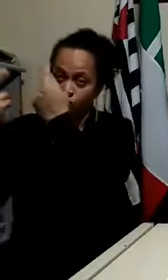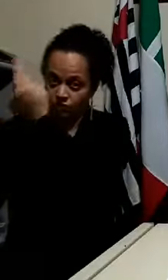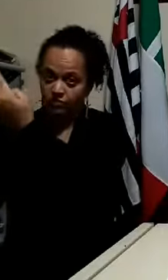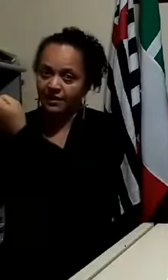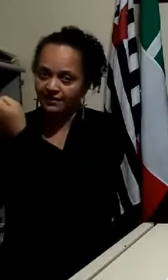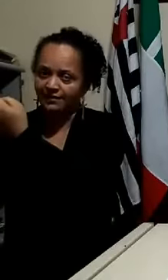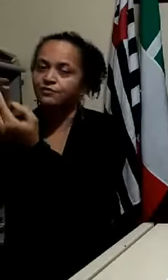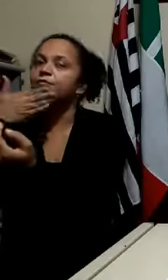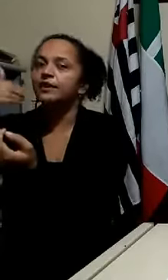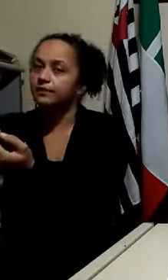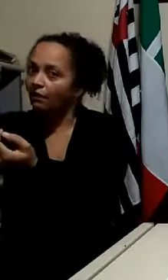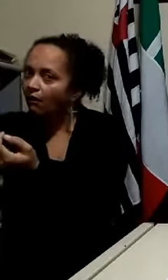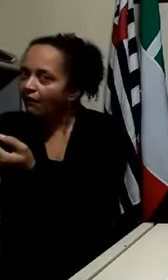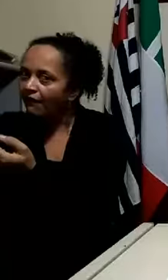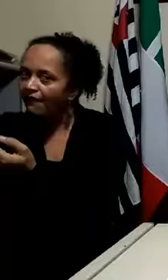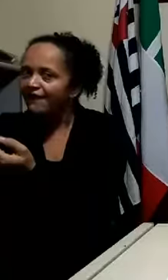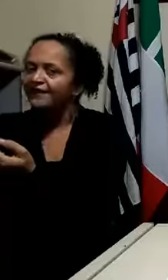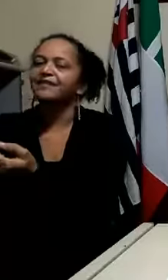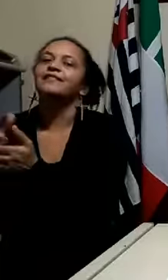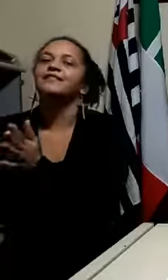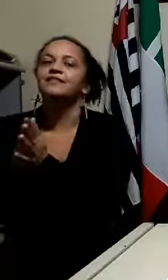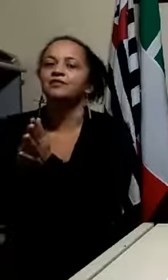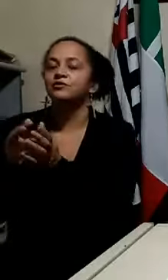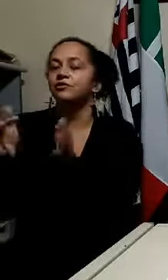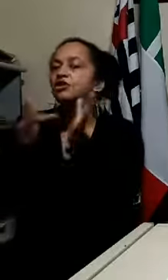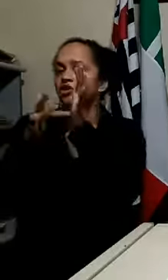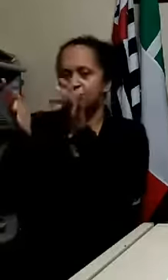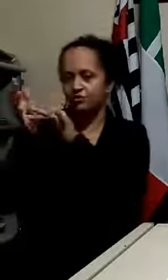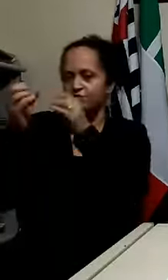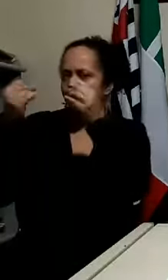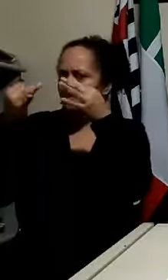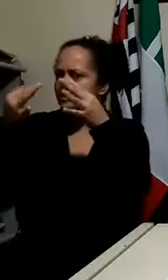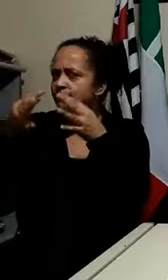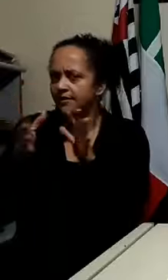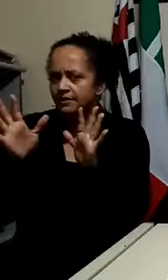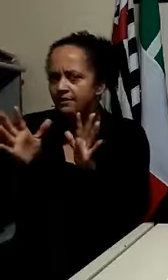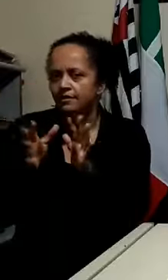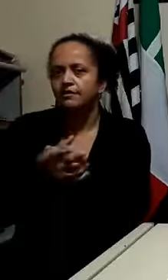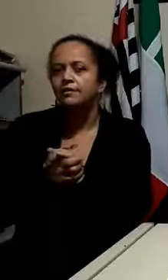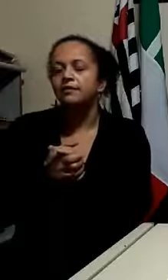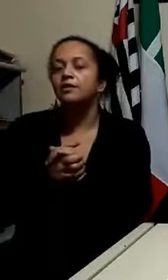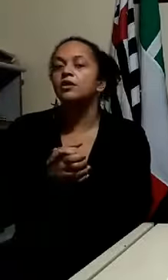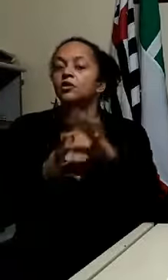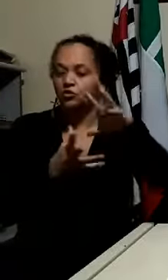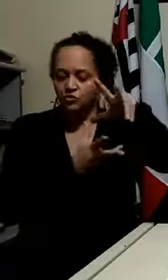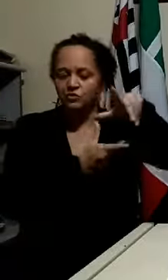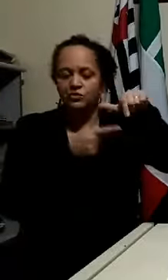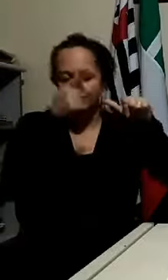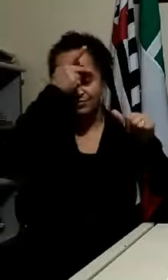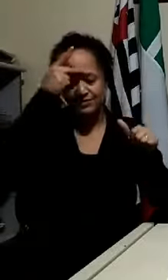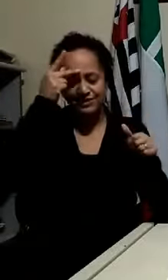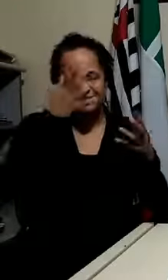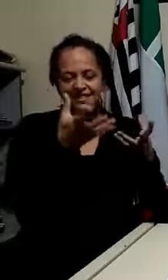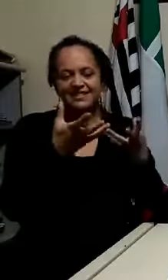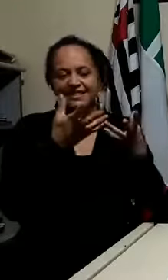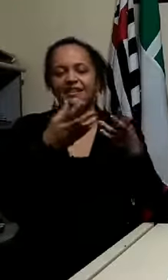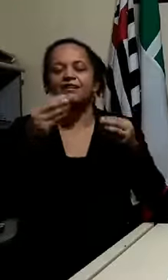servido. Tanto que Jesus falou, né? Que no mundo, todo mundo quer ser servido.